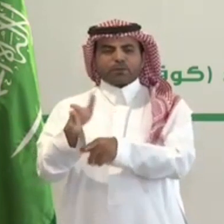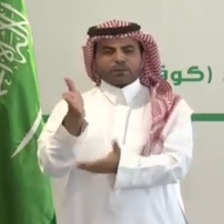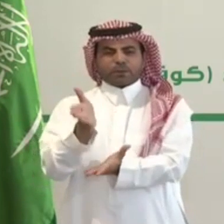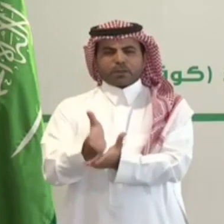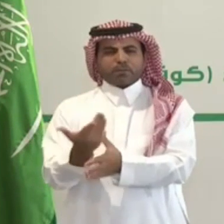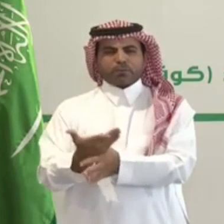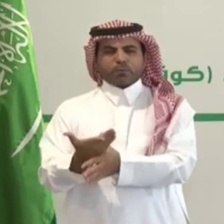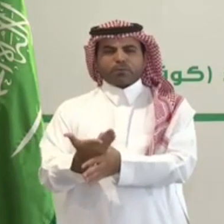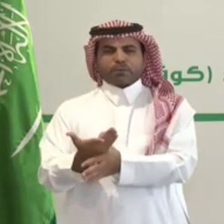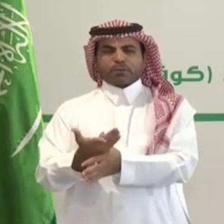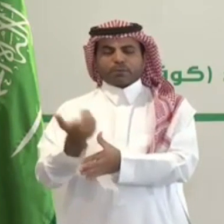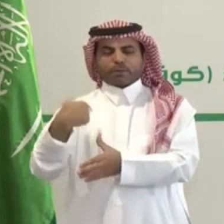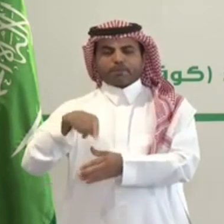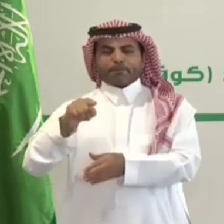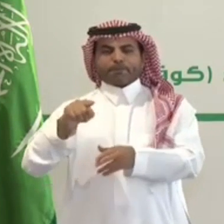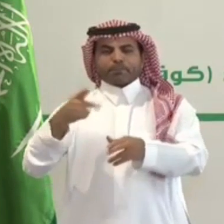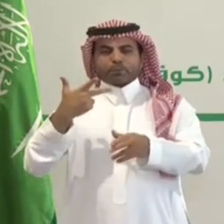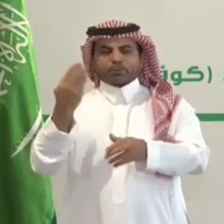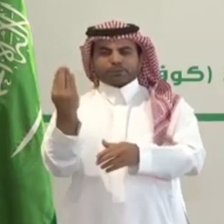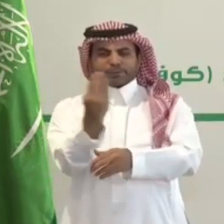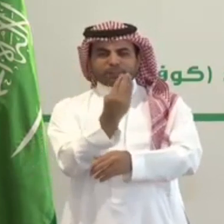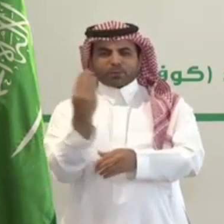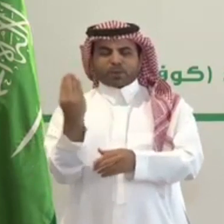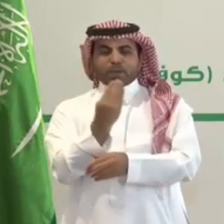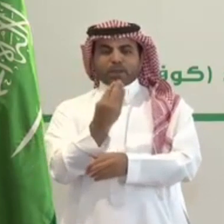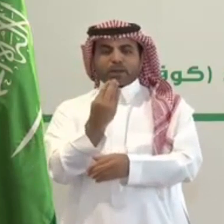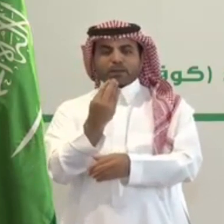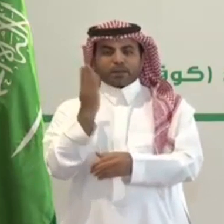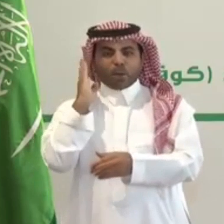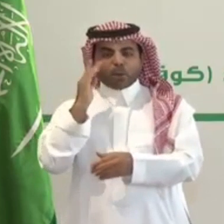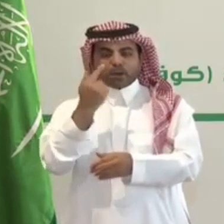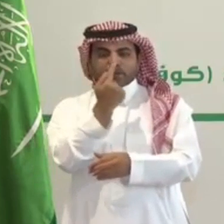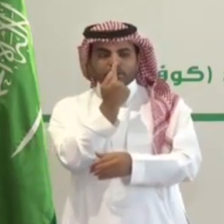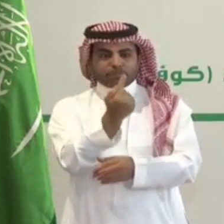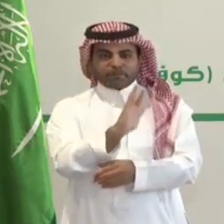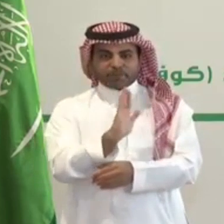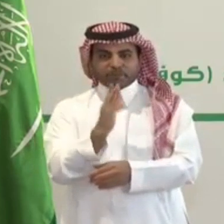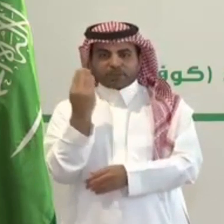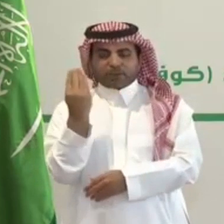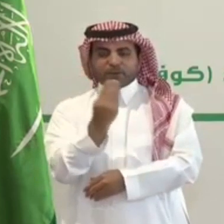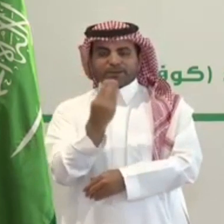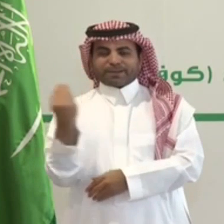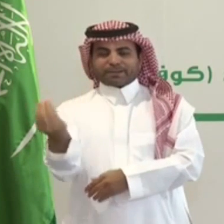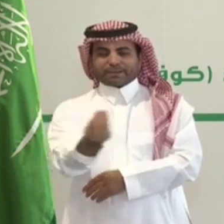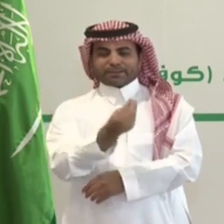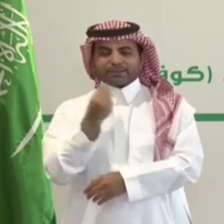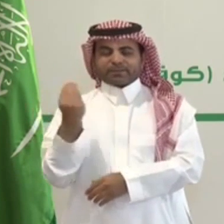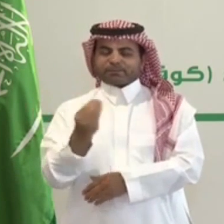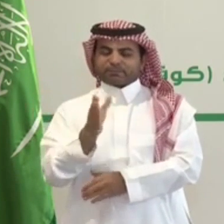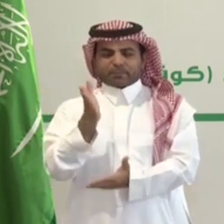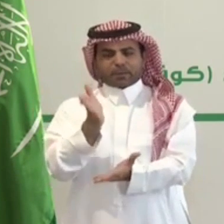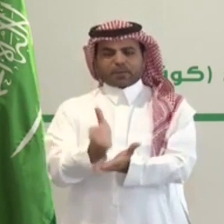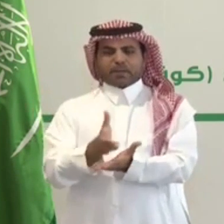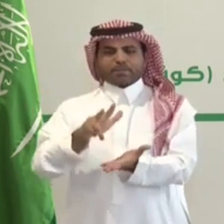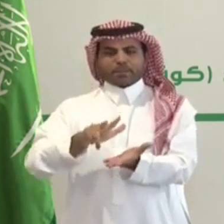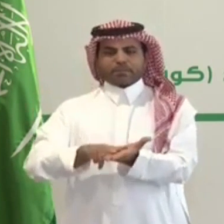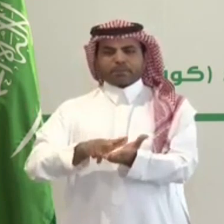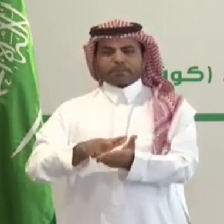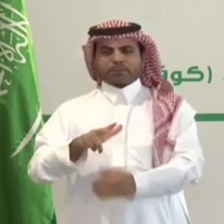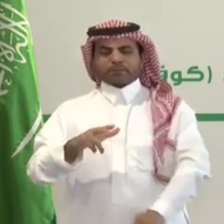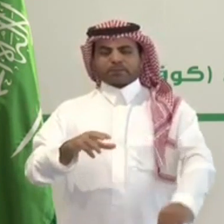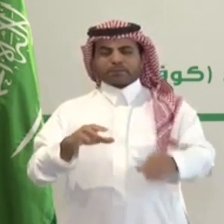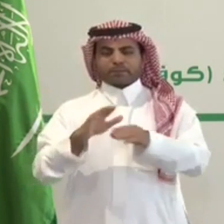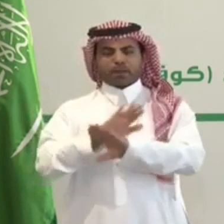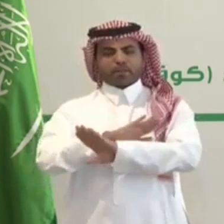نظام مكافحة الجرائم المعلوماتية، لن نقف على تطبيق نظام منع التجول عقوبات منع التجول، كذلك سيتم تطبيق